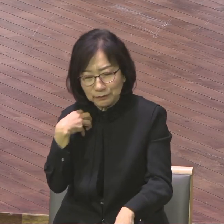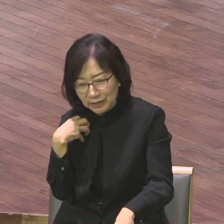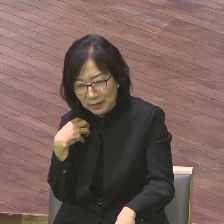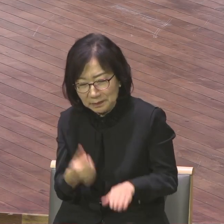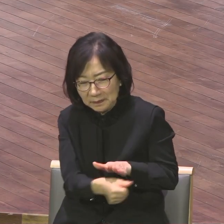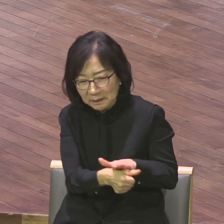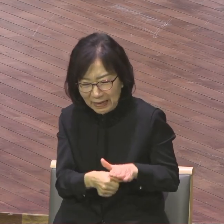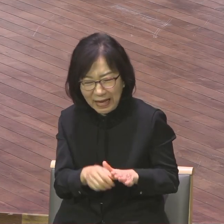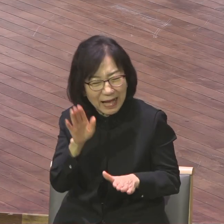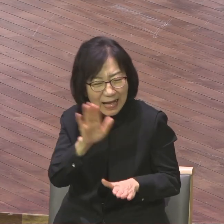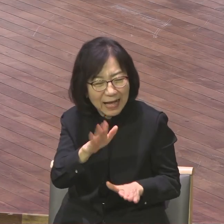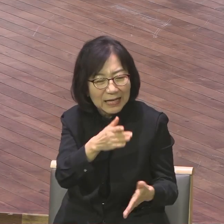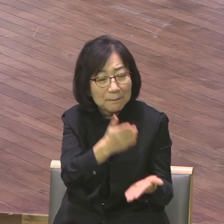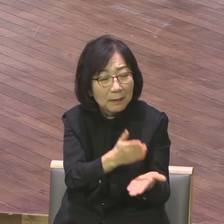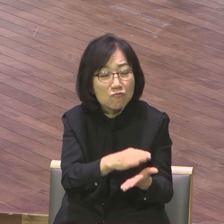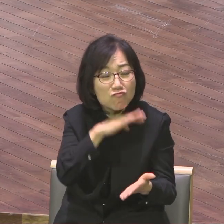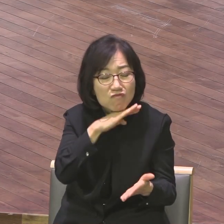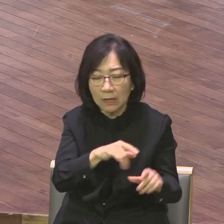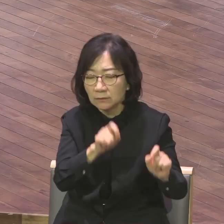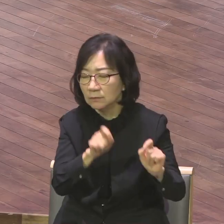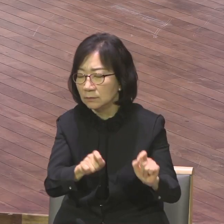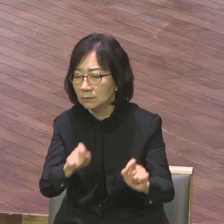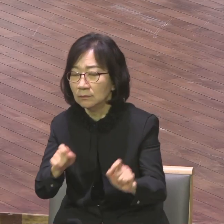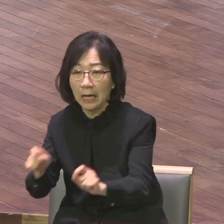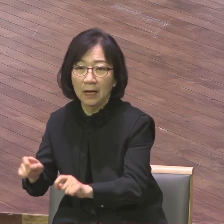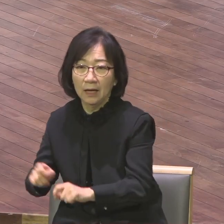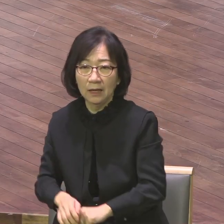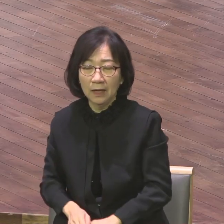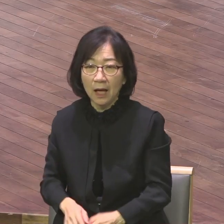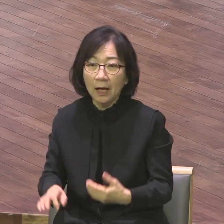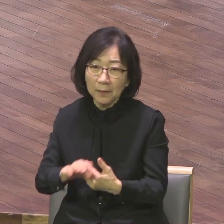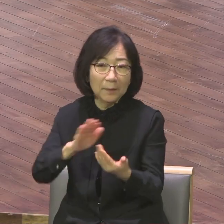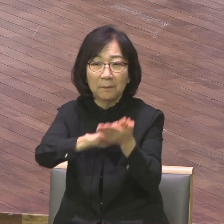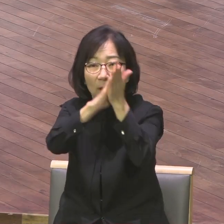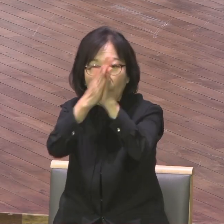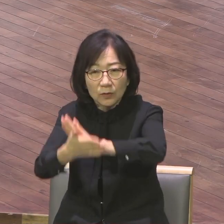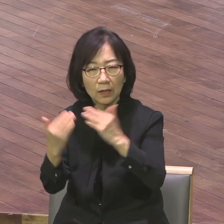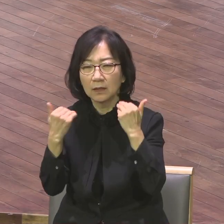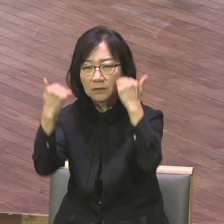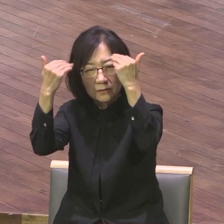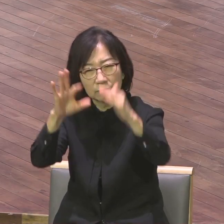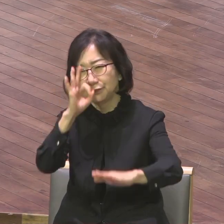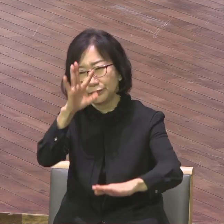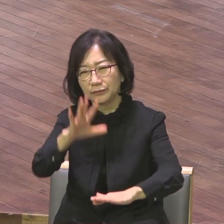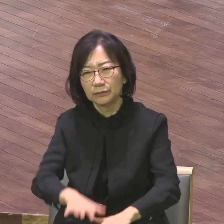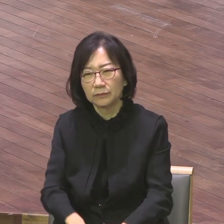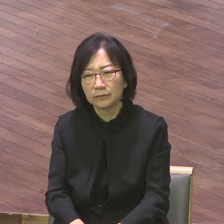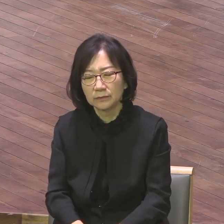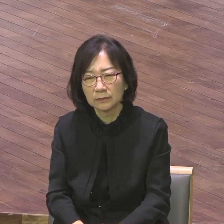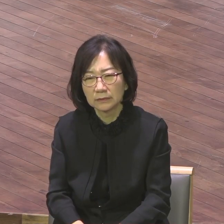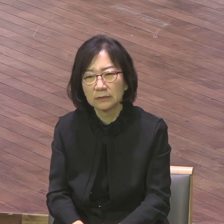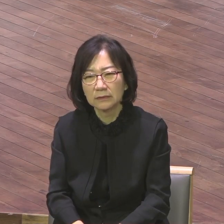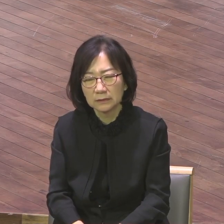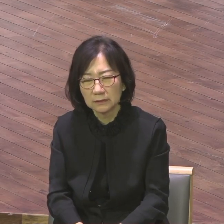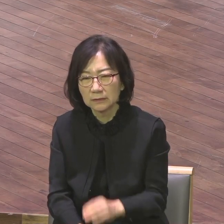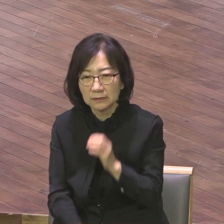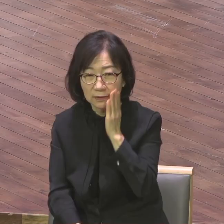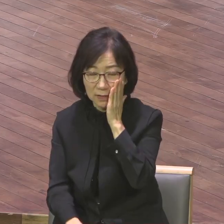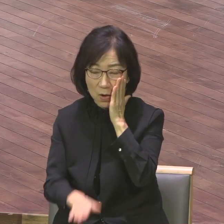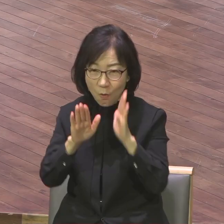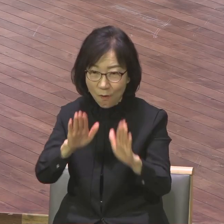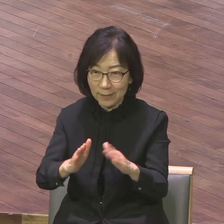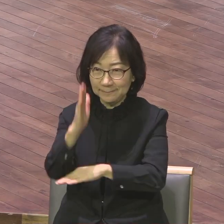되면 변화와 성장을 체험하기가 어렵습니다. 말씀을 들었을